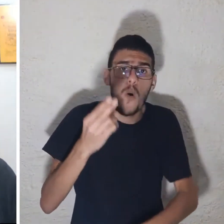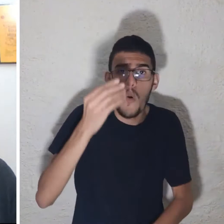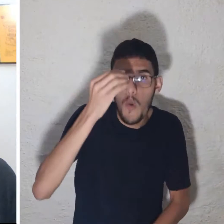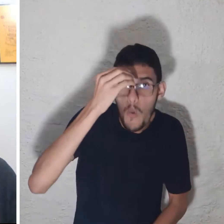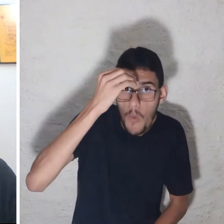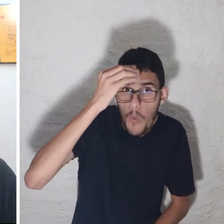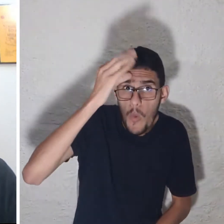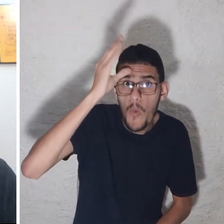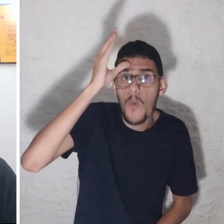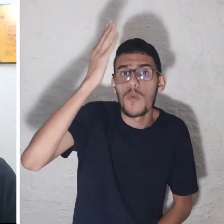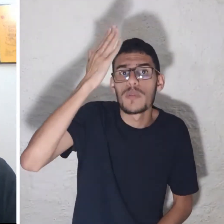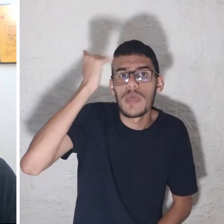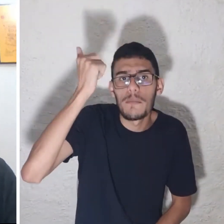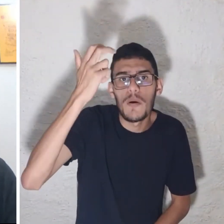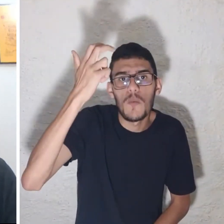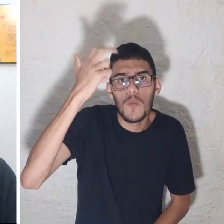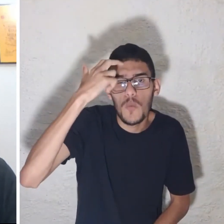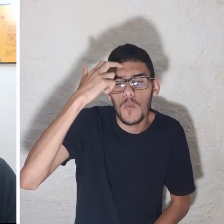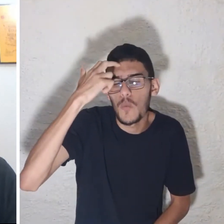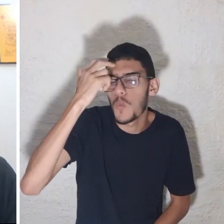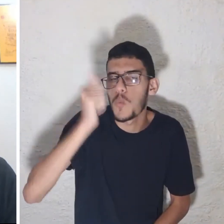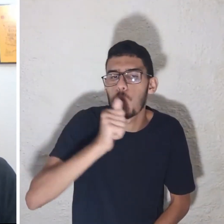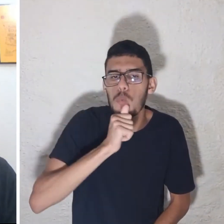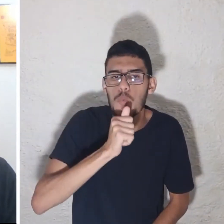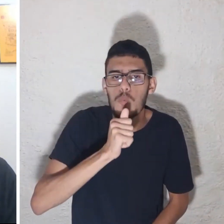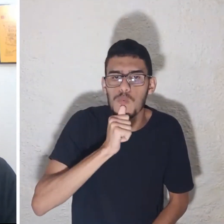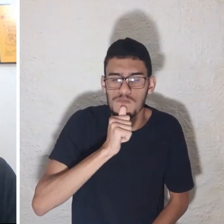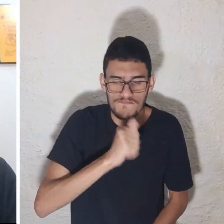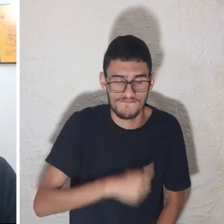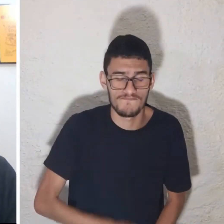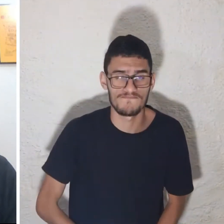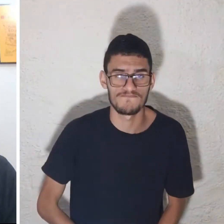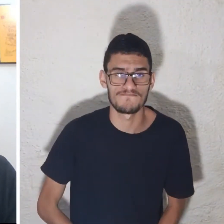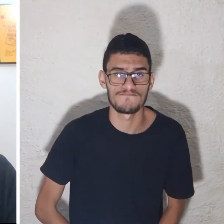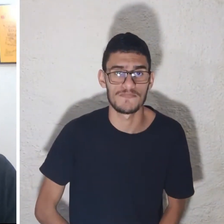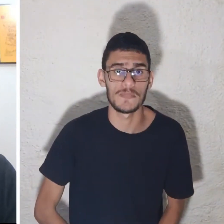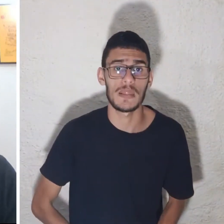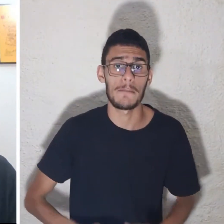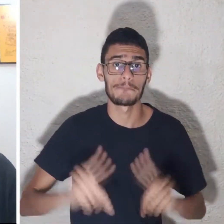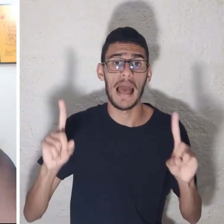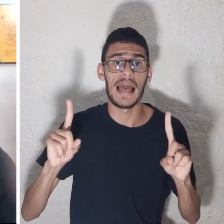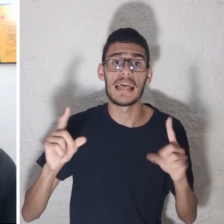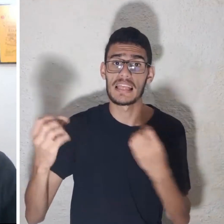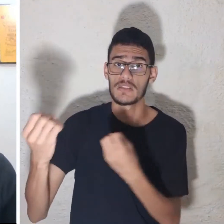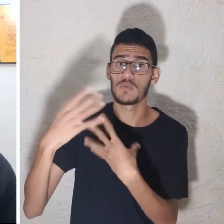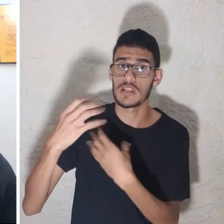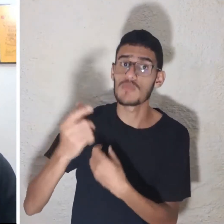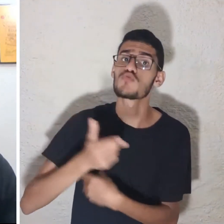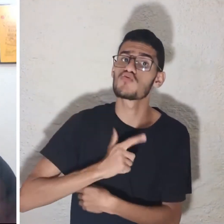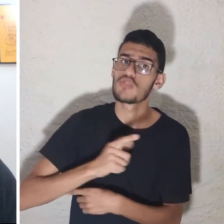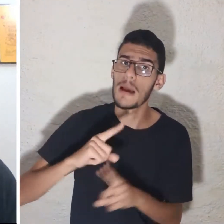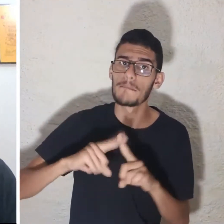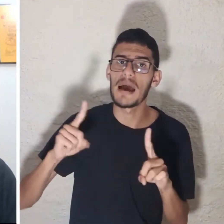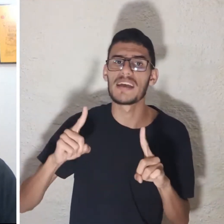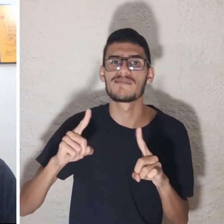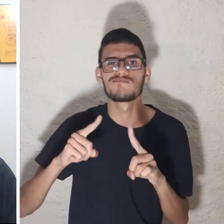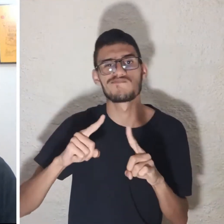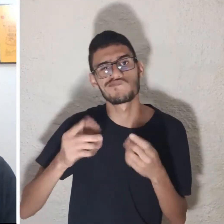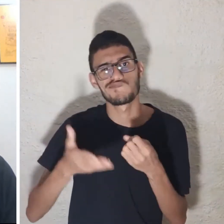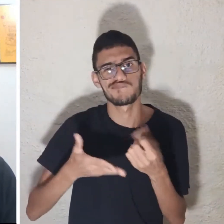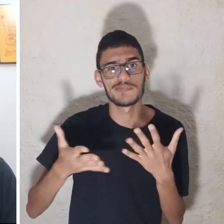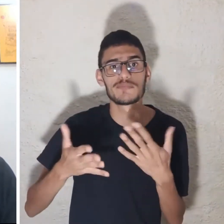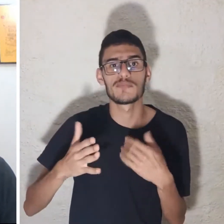até de conhecimentos, aí, de uma bagagem cultural muito grande, tá? Não que não tivesse sido educado,